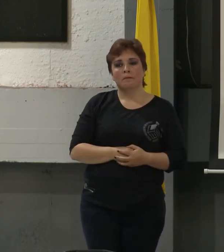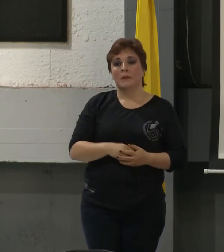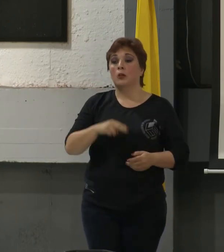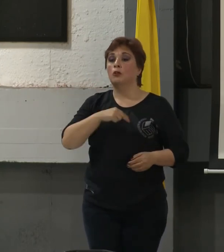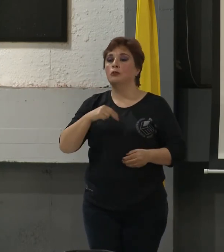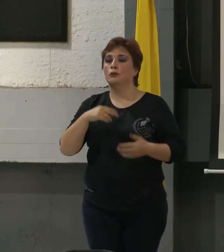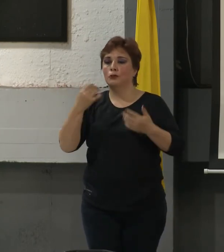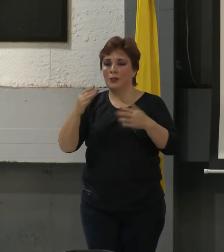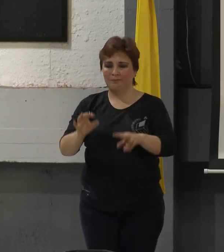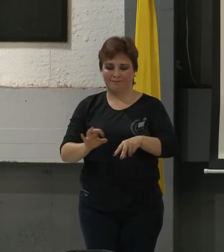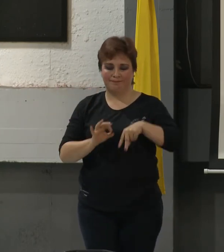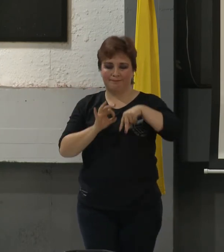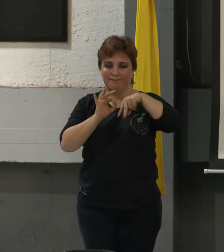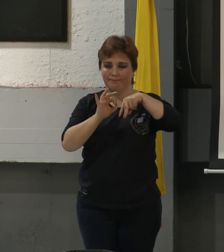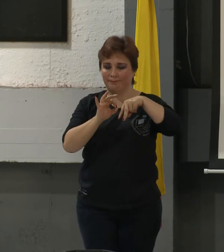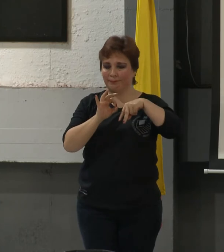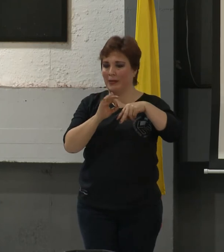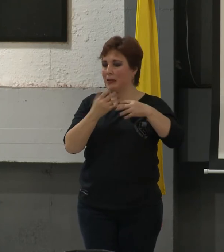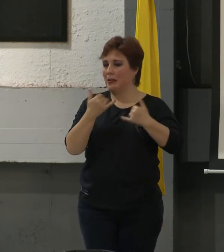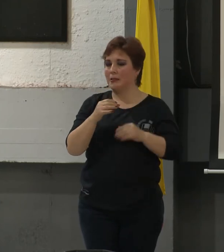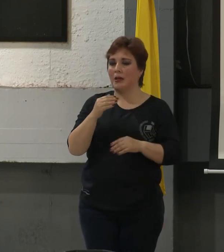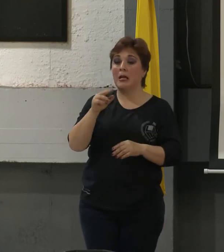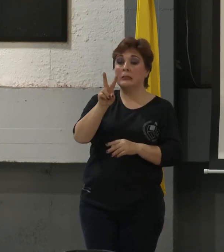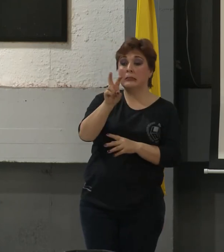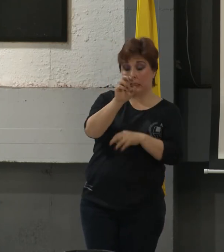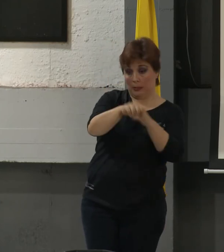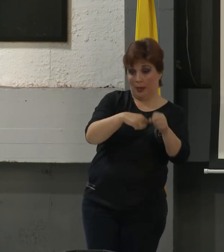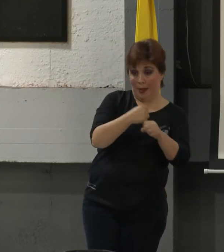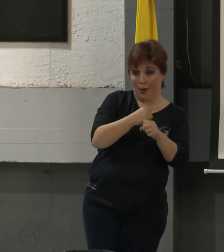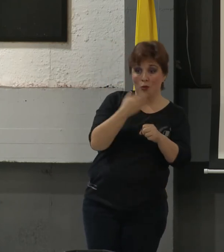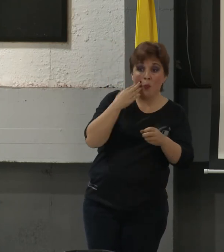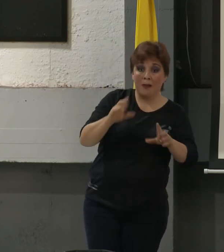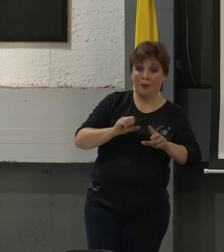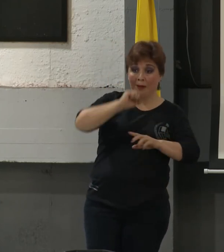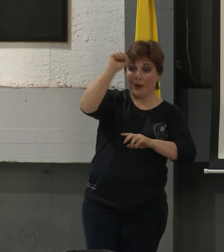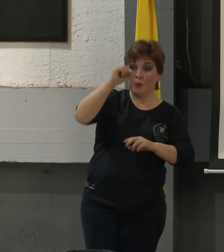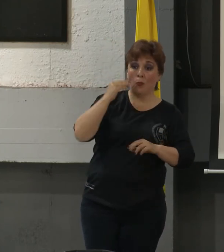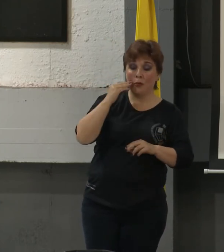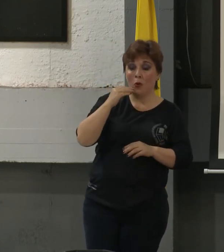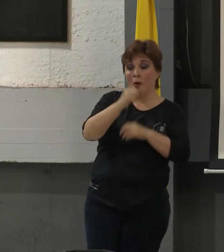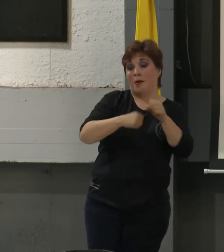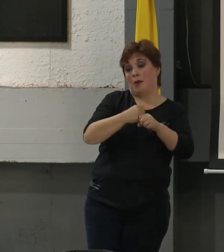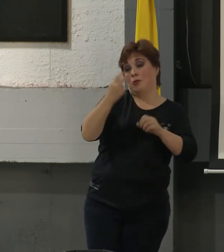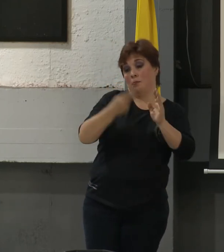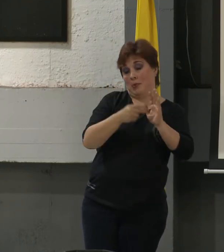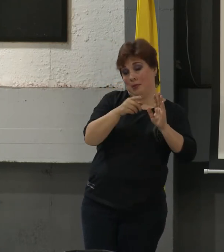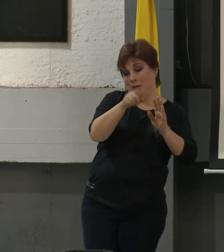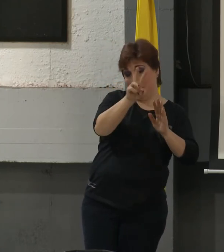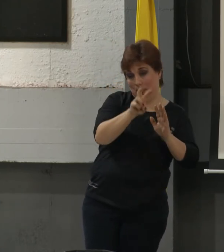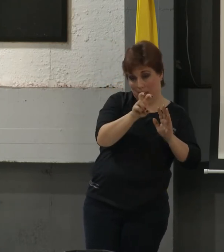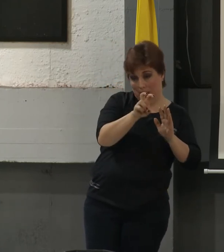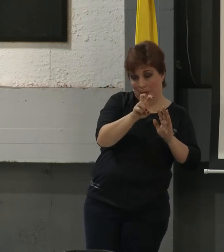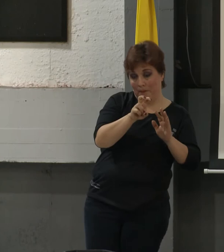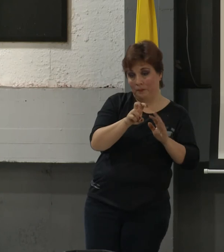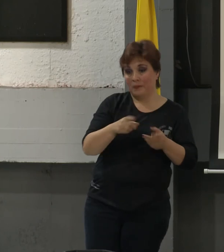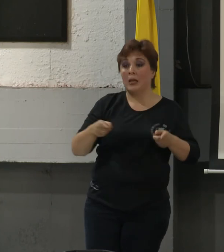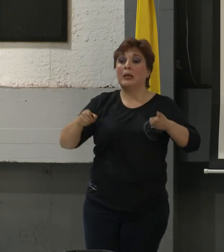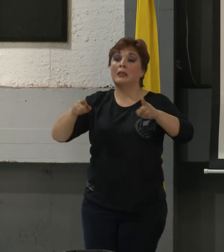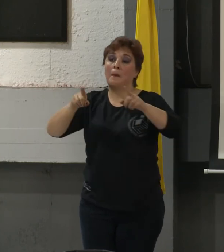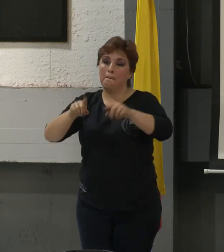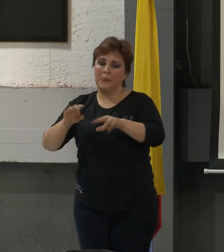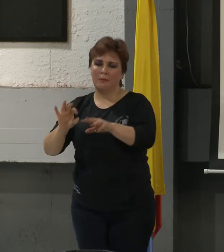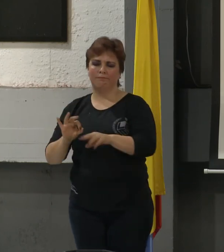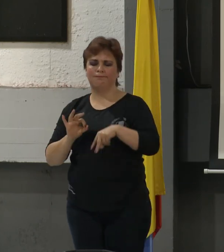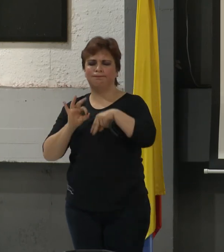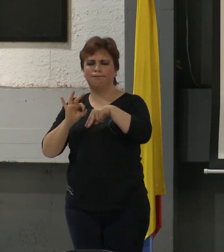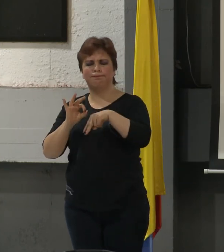por 7 años otorgado en el año 2017 y con acreditación de alta calidad otorgada en tercera oportunidad por seis